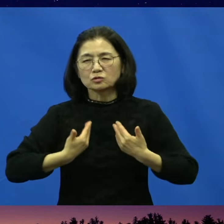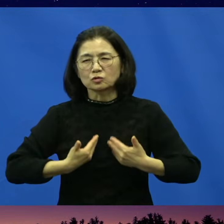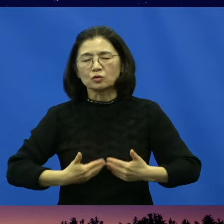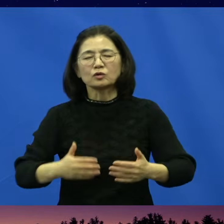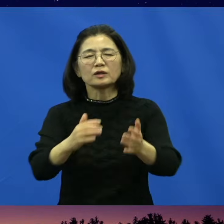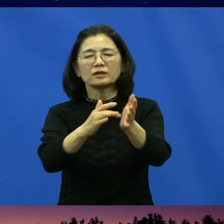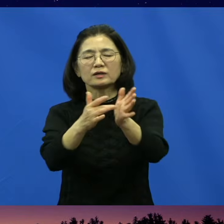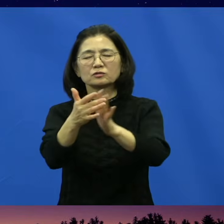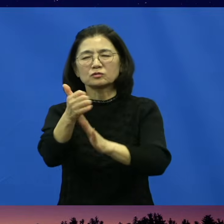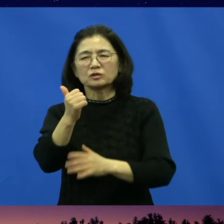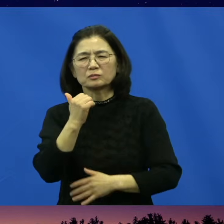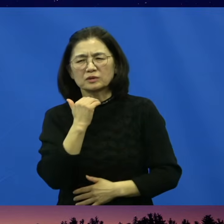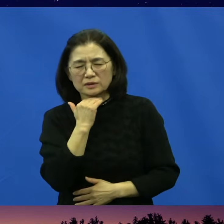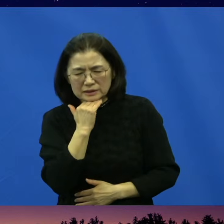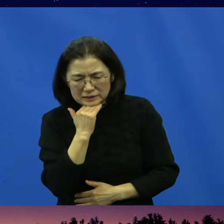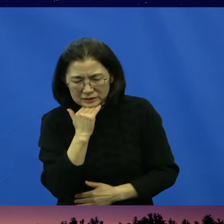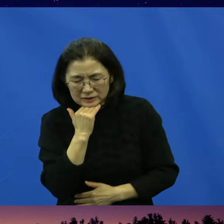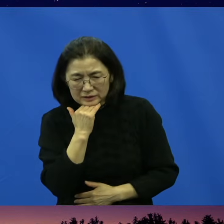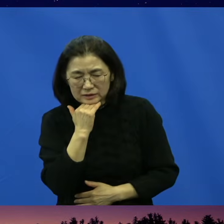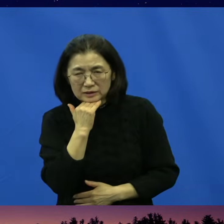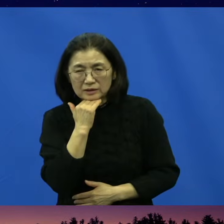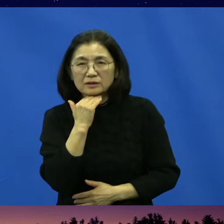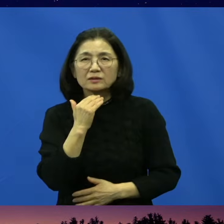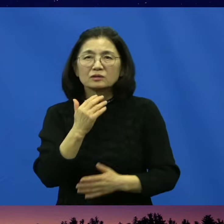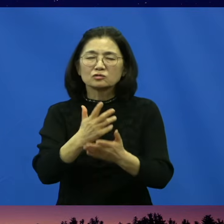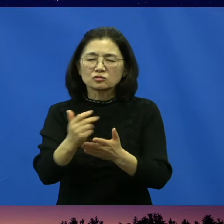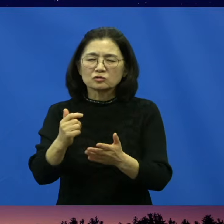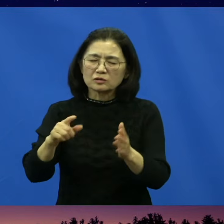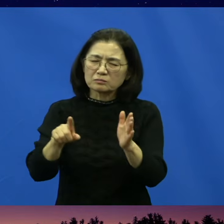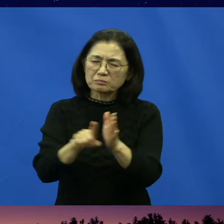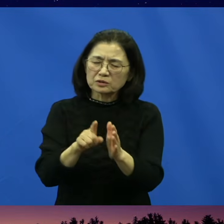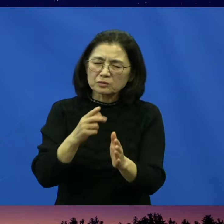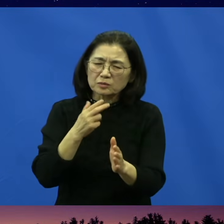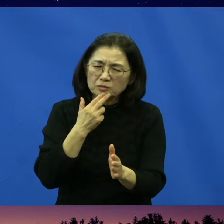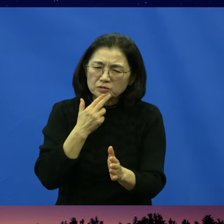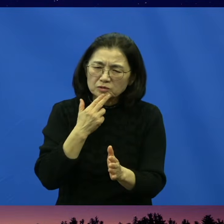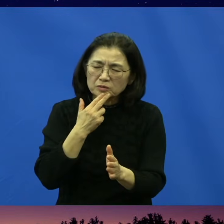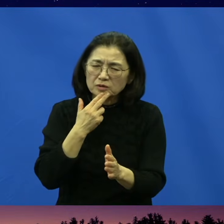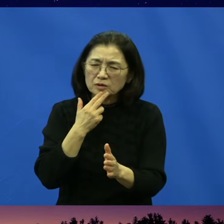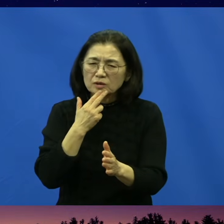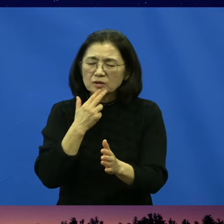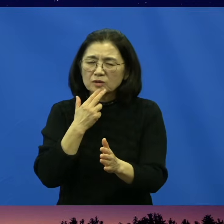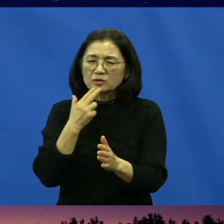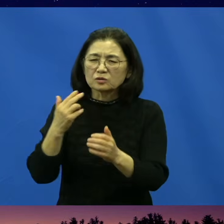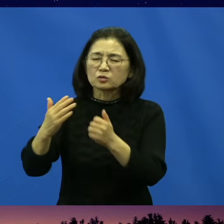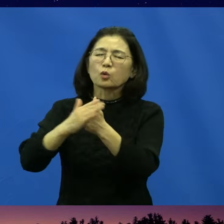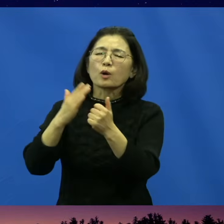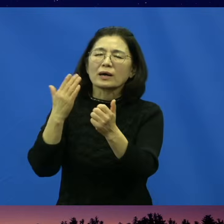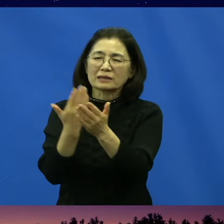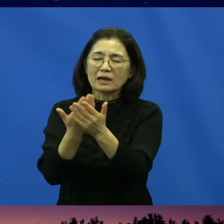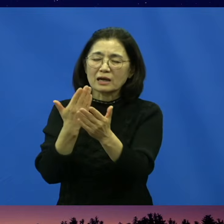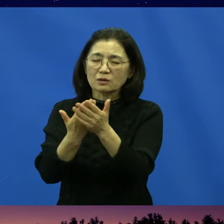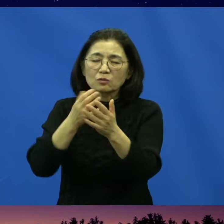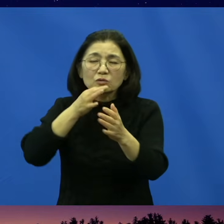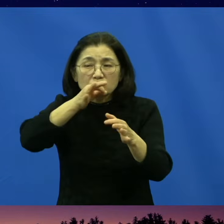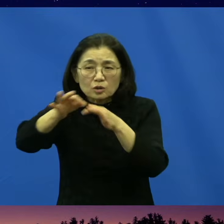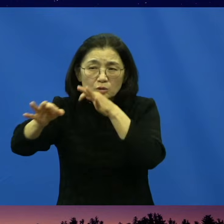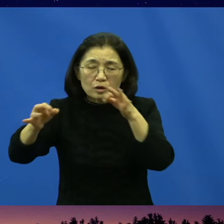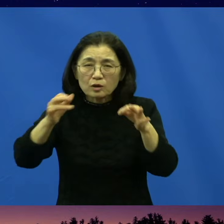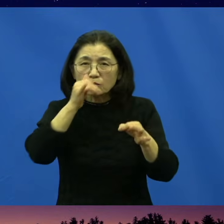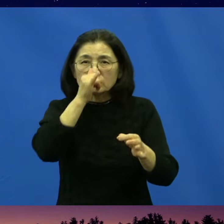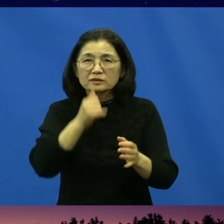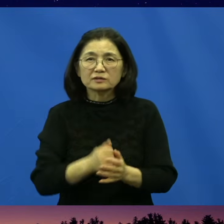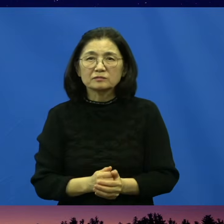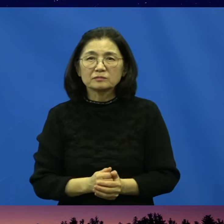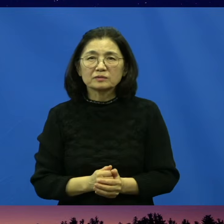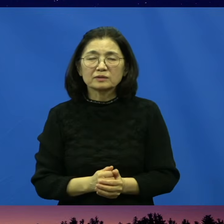믿음 없는 것을 주님 좀 도와달라고 그렇게 절규하면서 부르짖었습니다. 여러분, 내 생명을